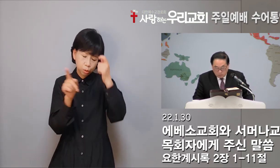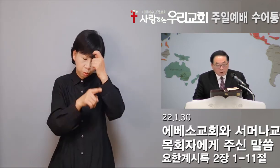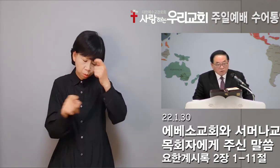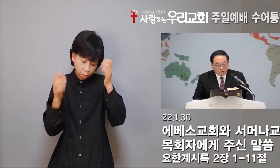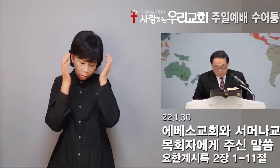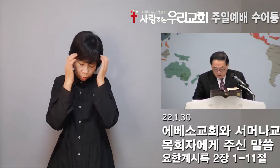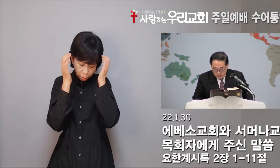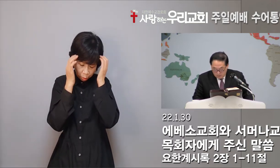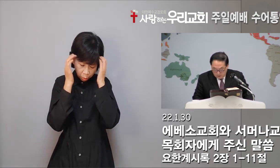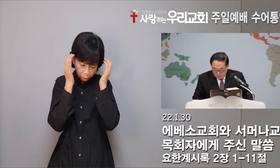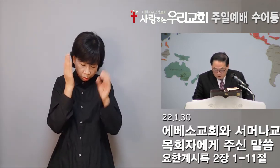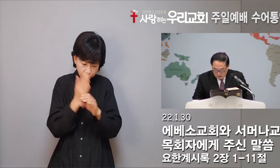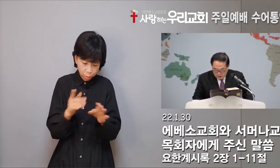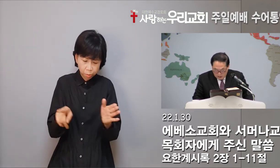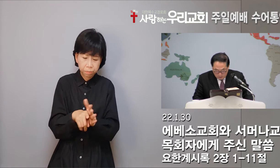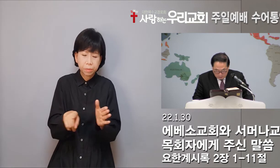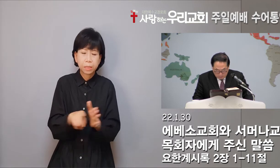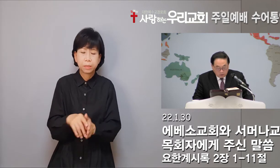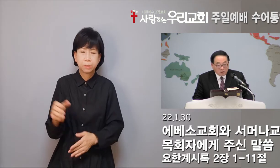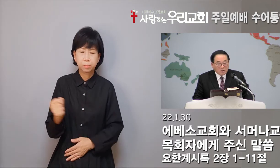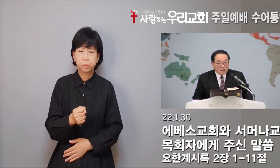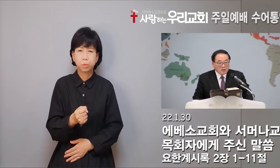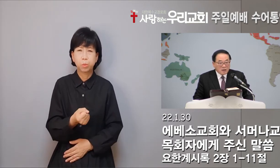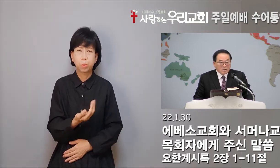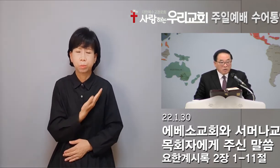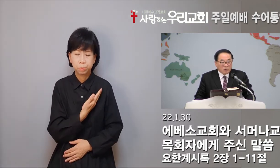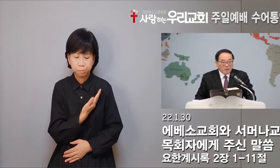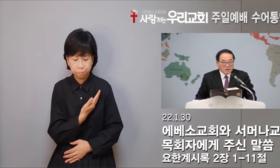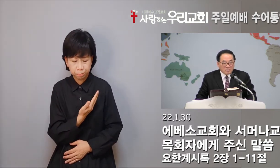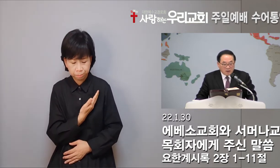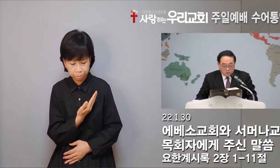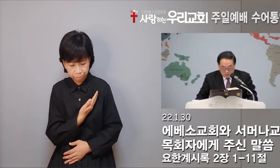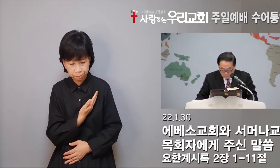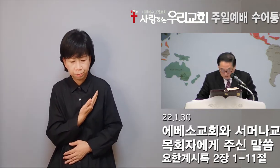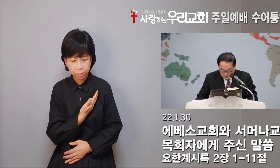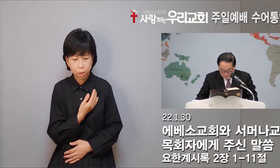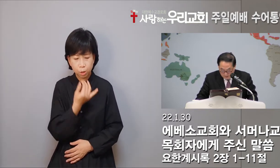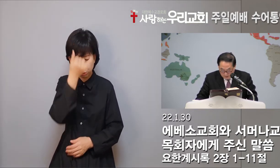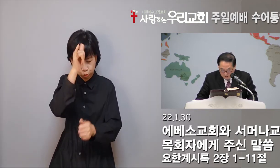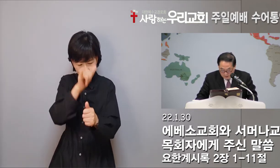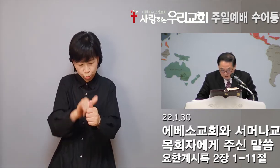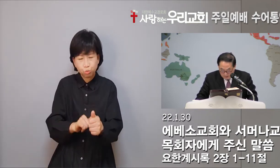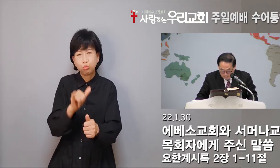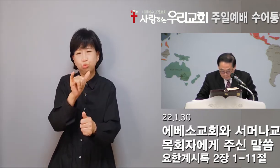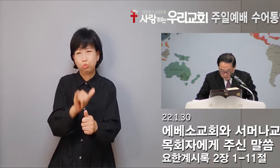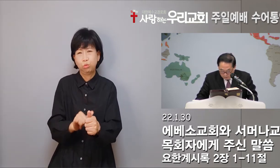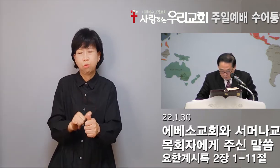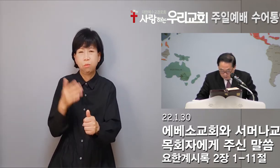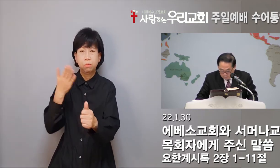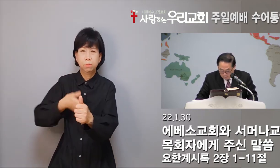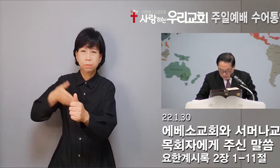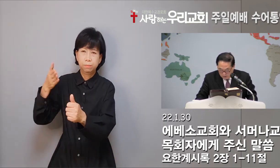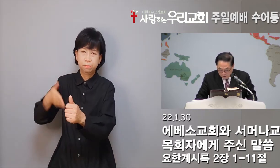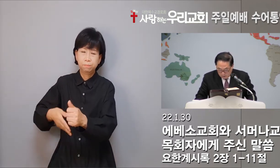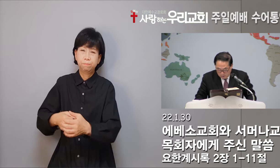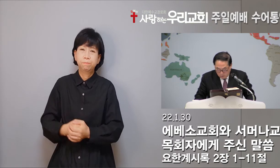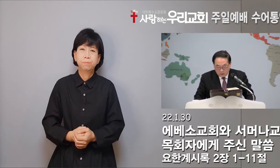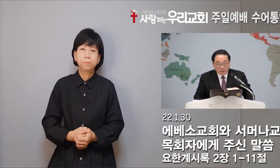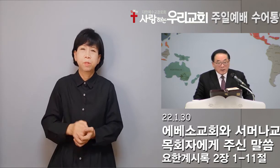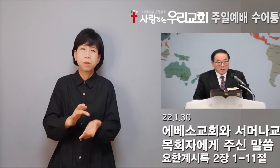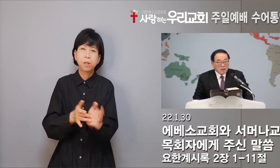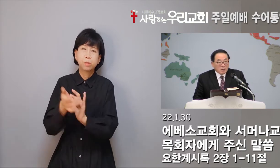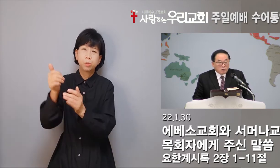고난 가운데서도 믿음과 인내와 충성을 가져야 한다고 말씀하고 있습니다. 예수님께서